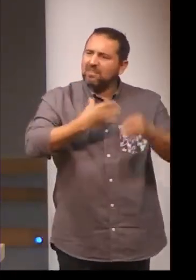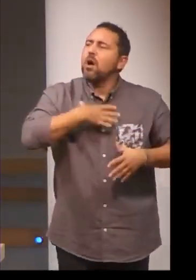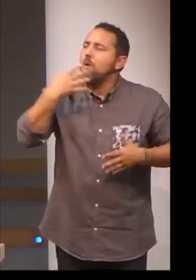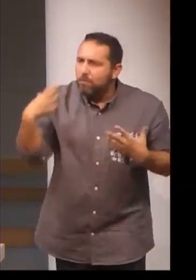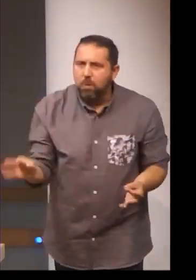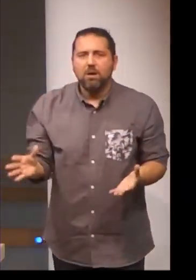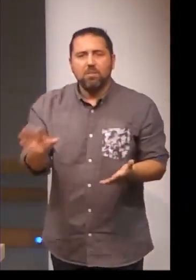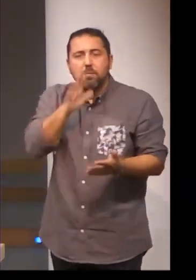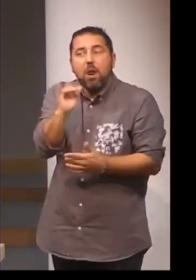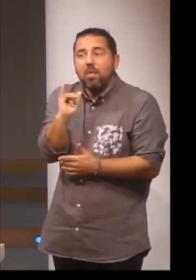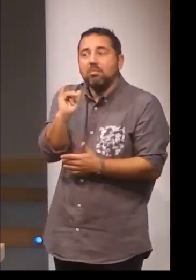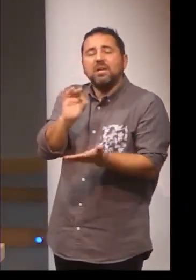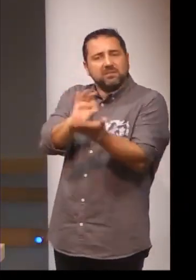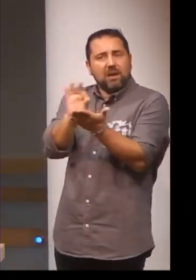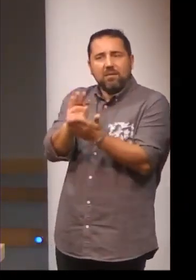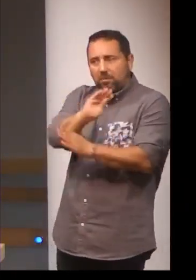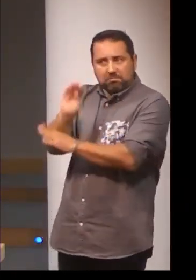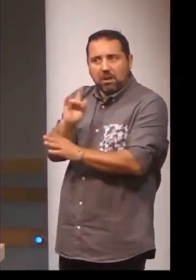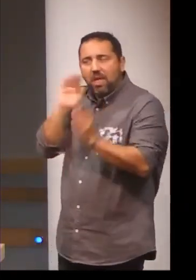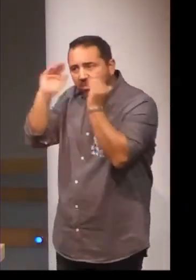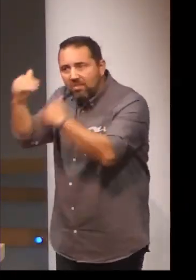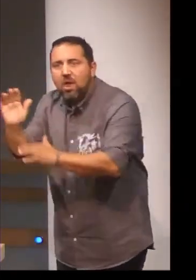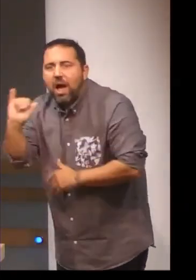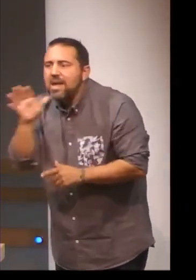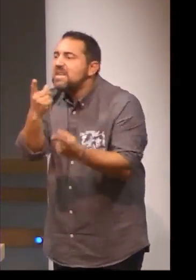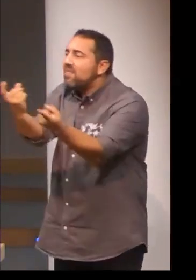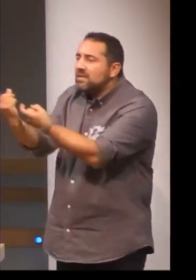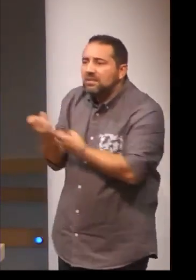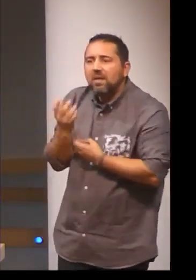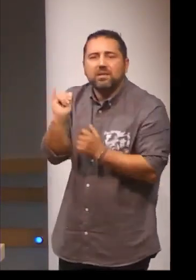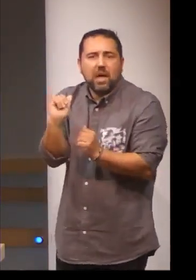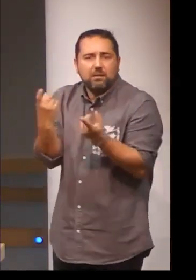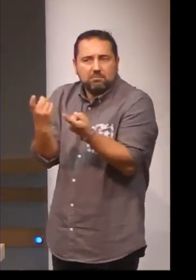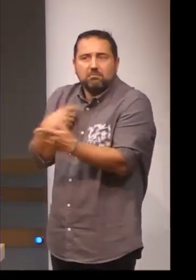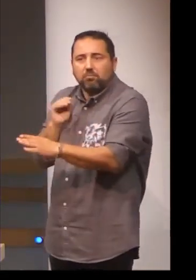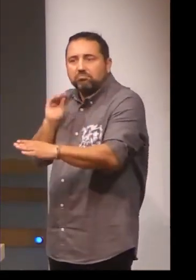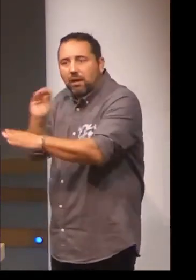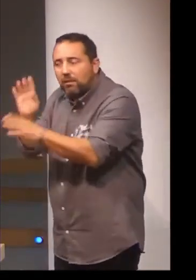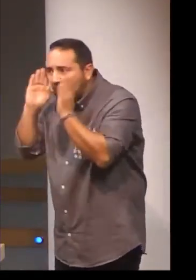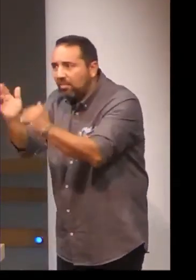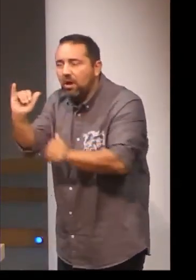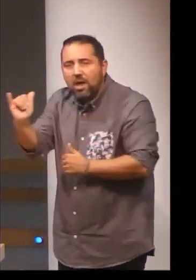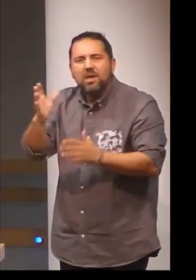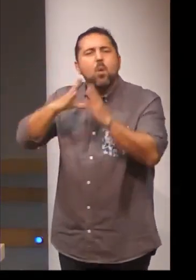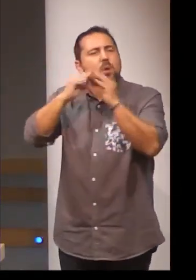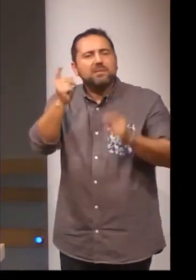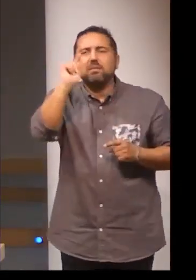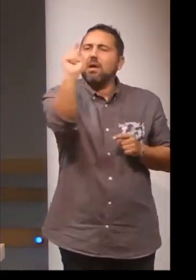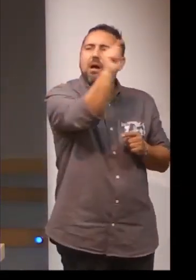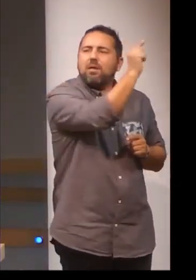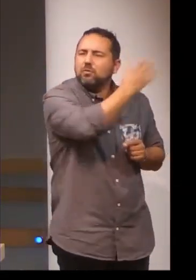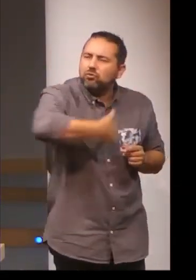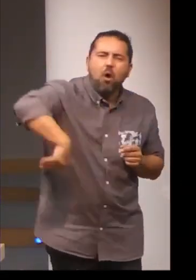servicios suficientes como para ver atendidas sus necesidades educativas especiales. Todas las universidades disponen